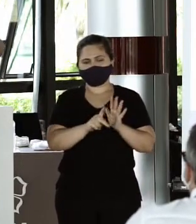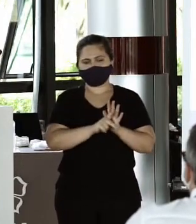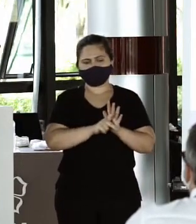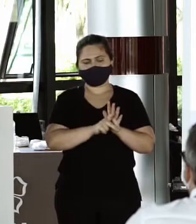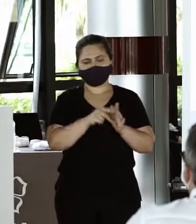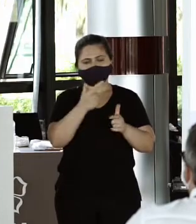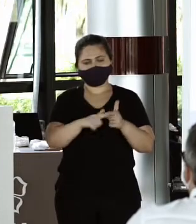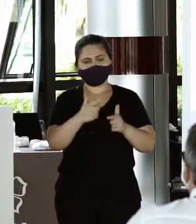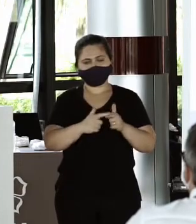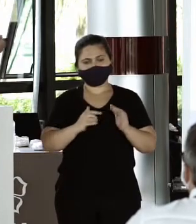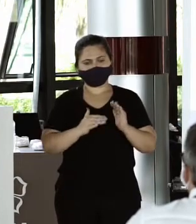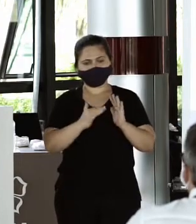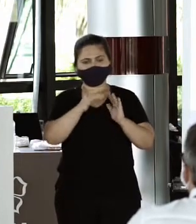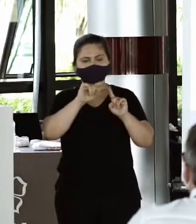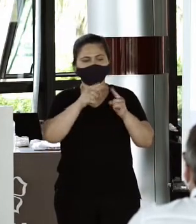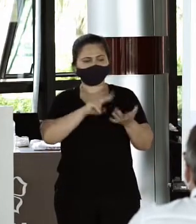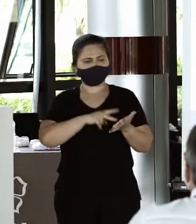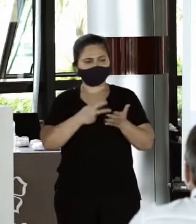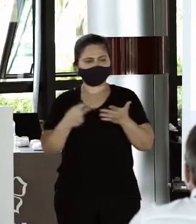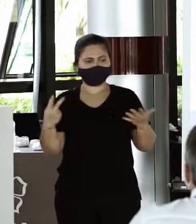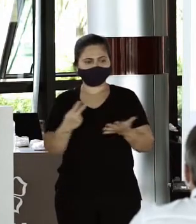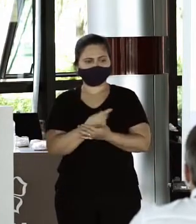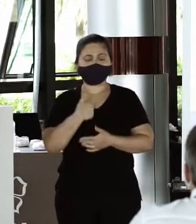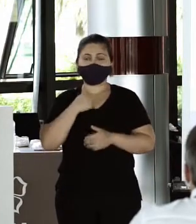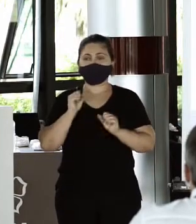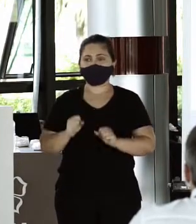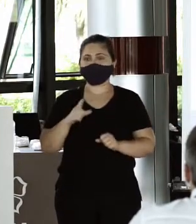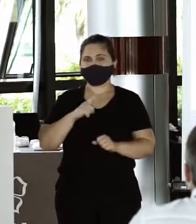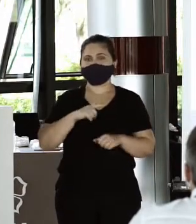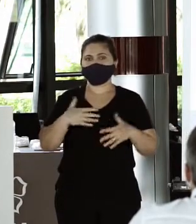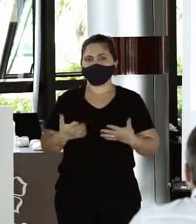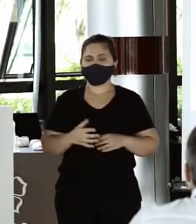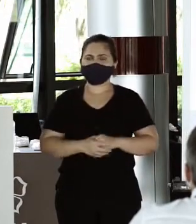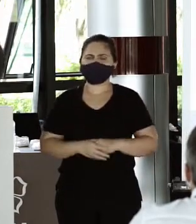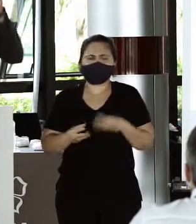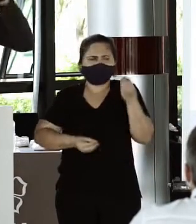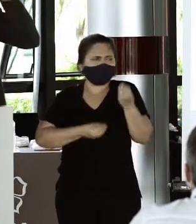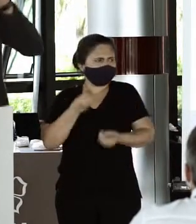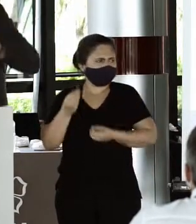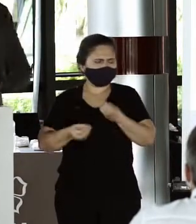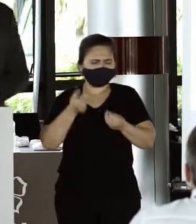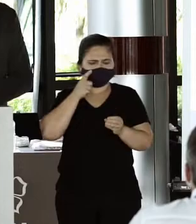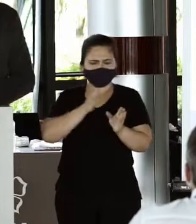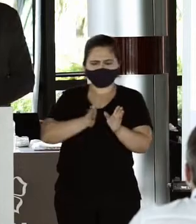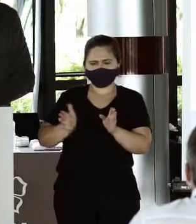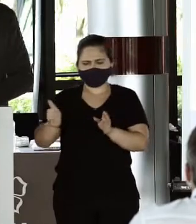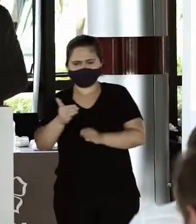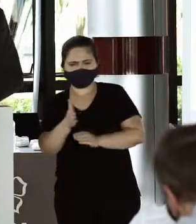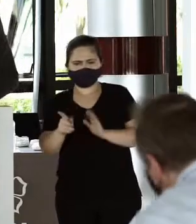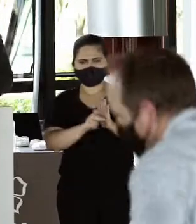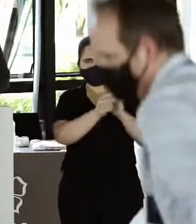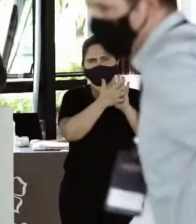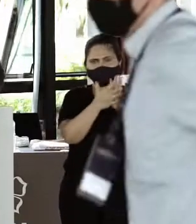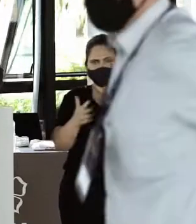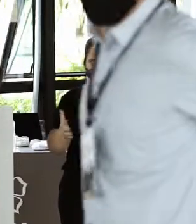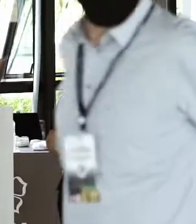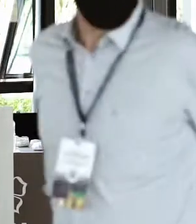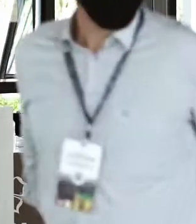mas sim uma interpretação errada que eu poderia ter. Tá? Como que a gente dribla as